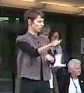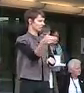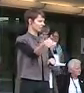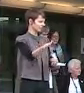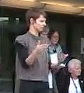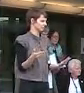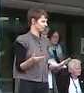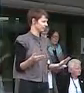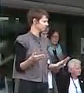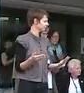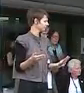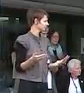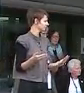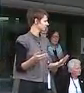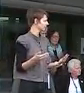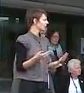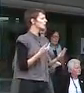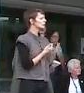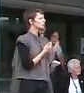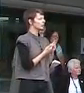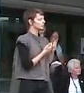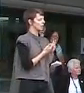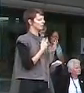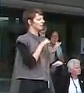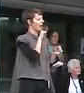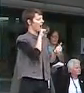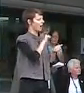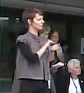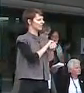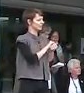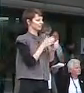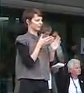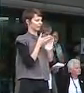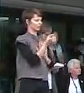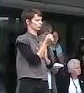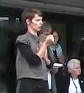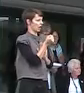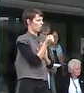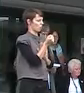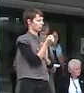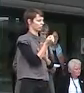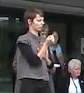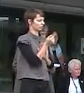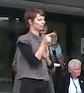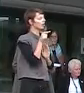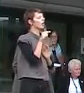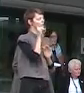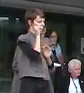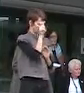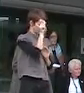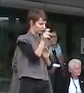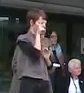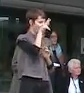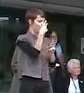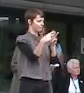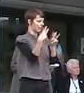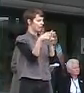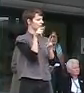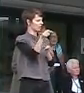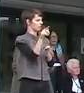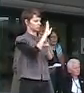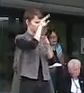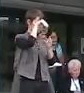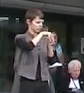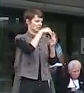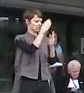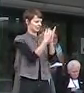Zum Beispiel die amtliche Feststellung auf die oben genannte Anfrage, dass eben der Meier